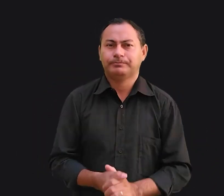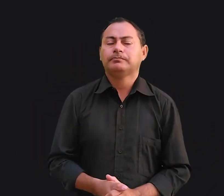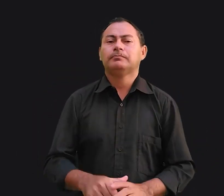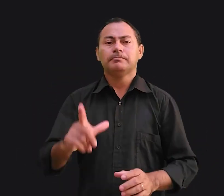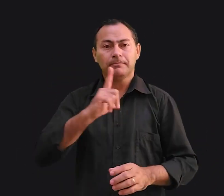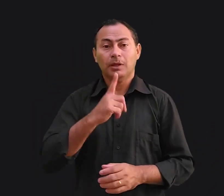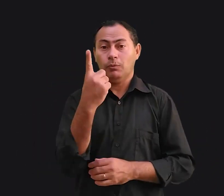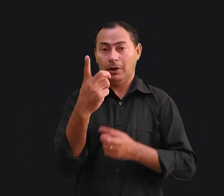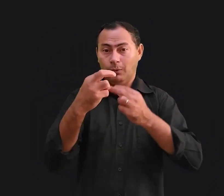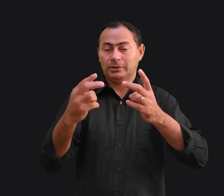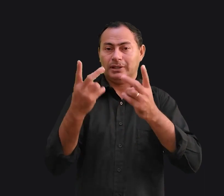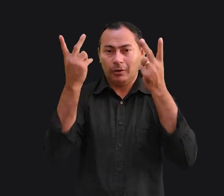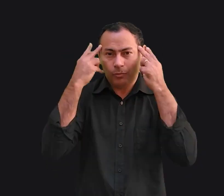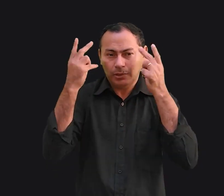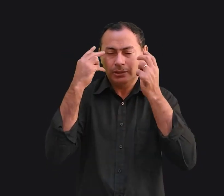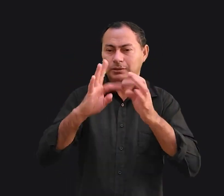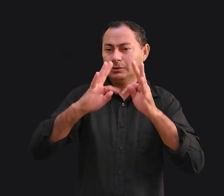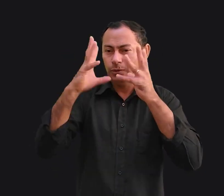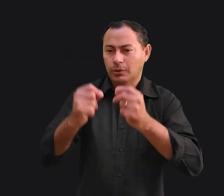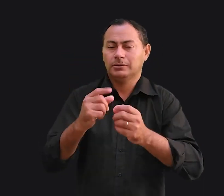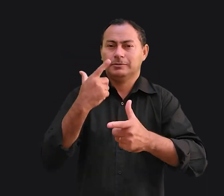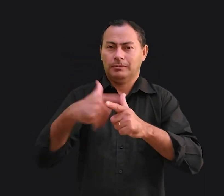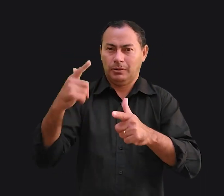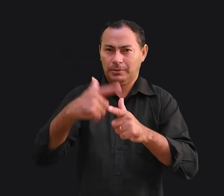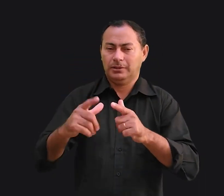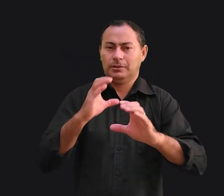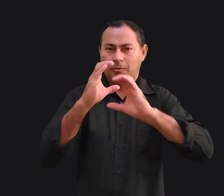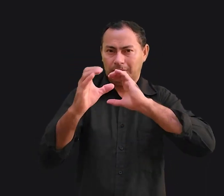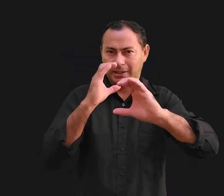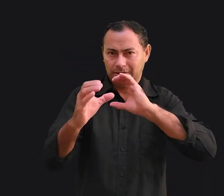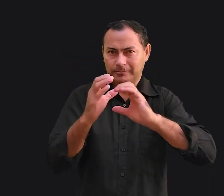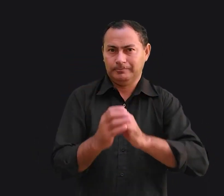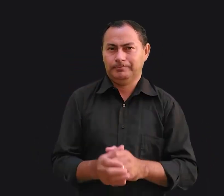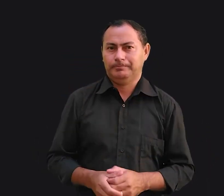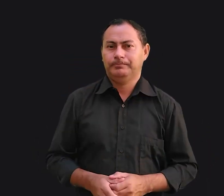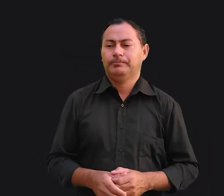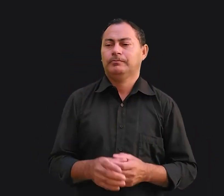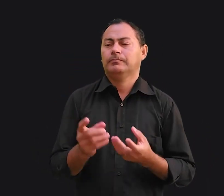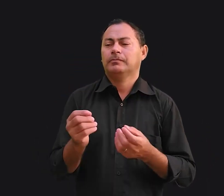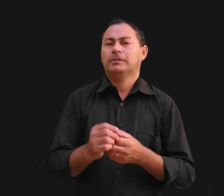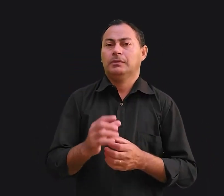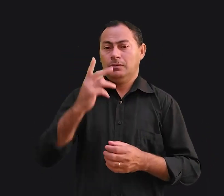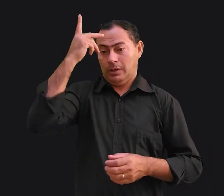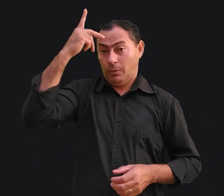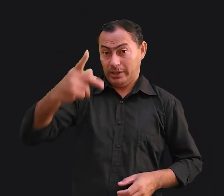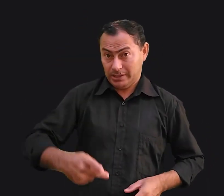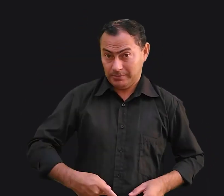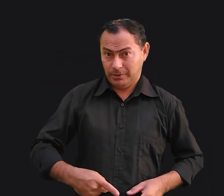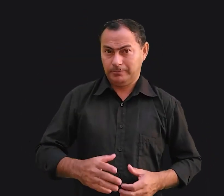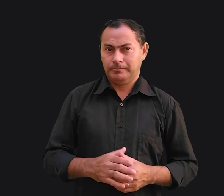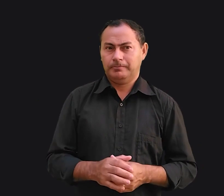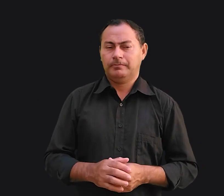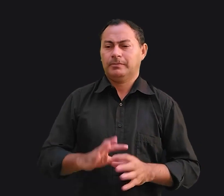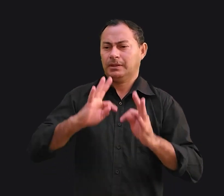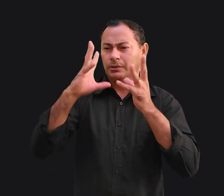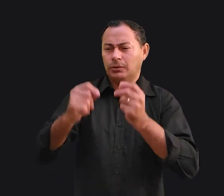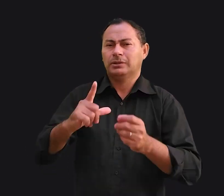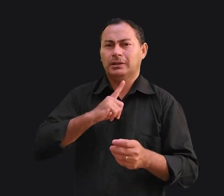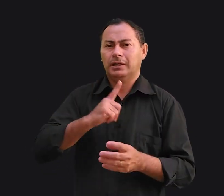Existe uma coisa em comum em todos esses problemas de comunicação. O egoísmo. Todos eles têm